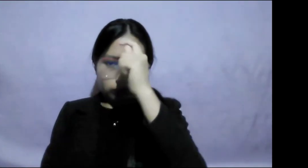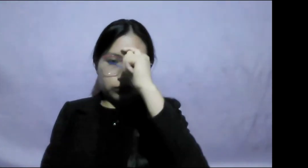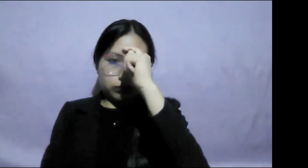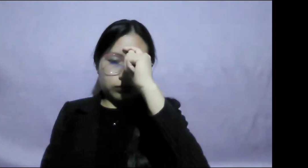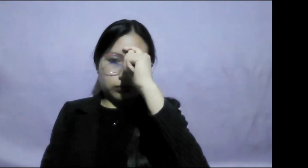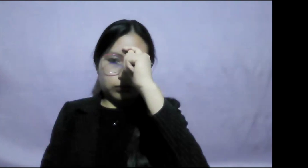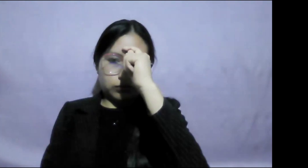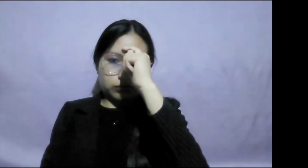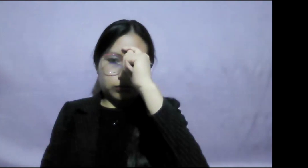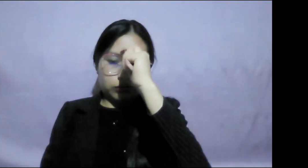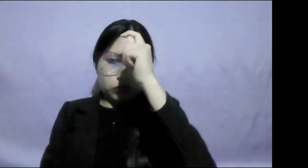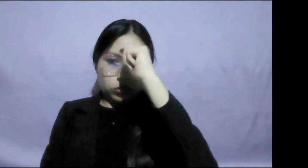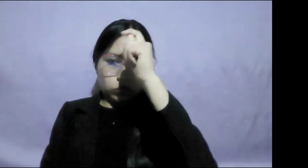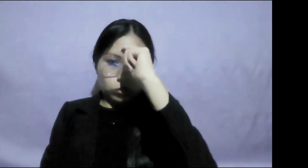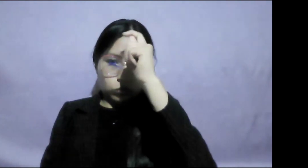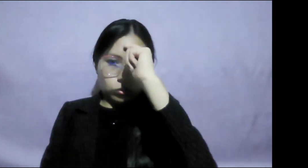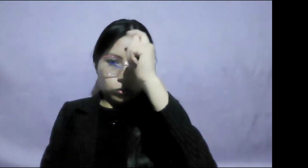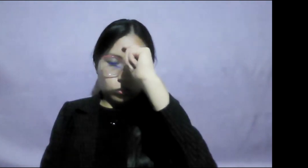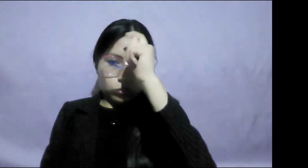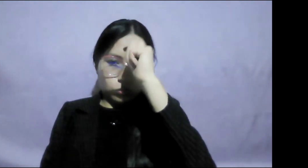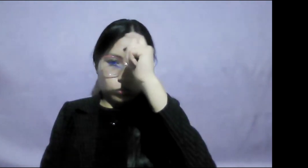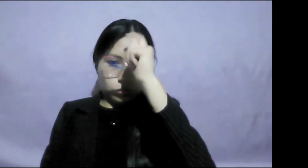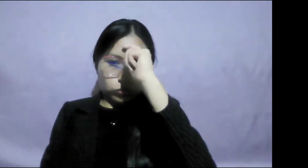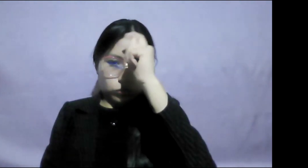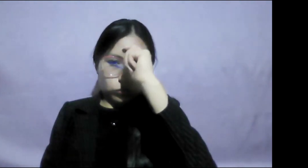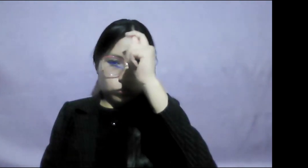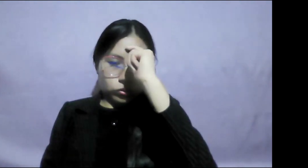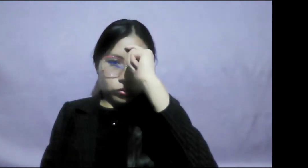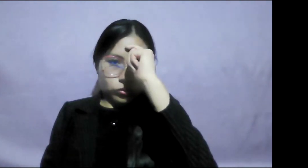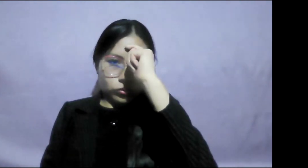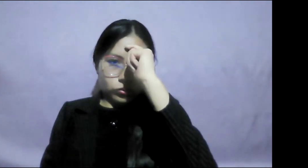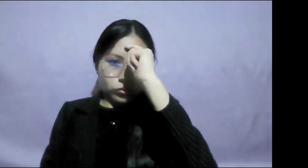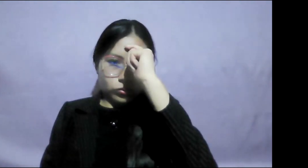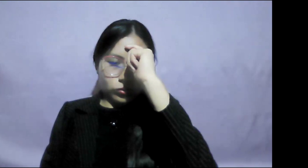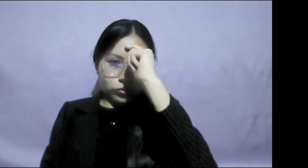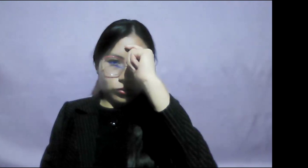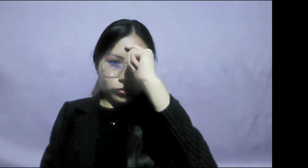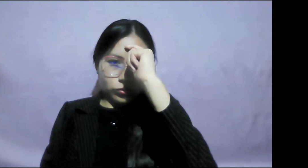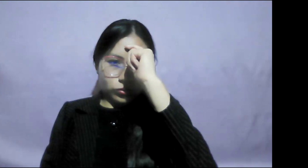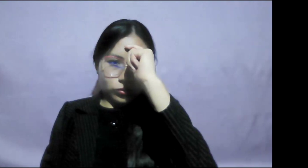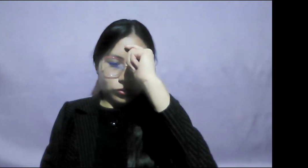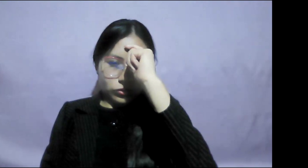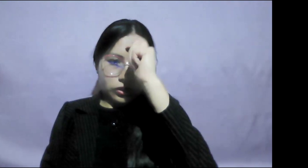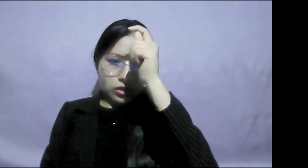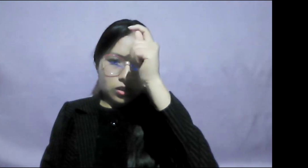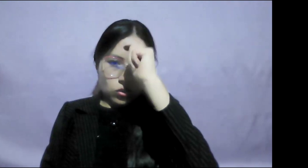Ajá tumbes configuramos la letra T de nuestra mano dominante